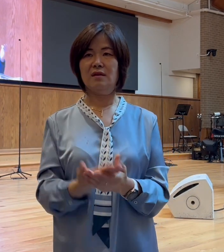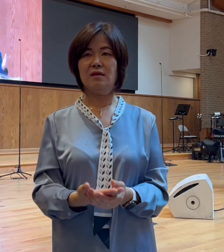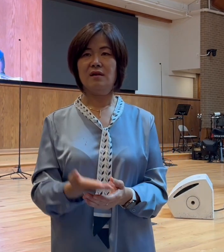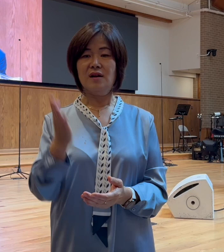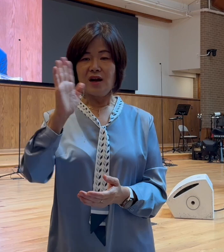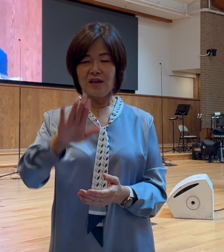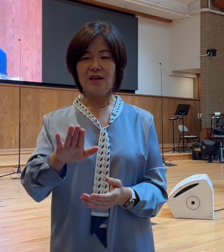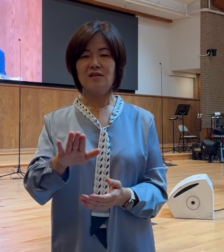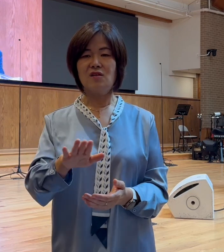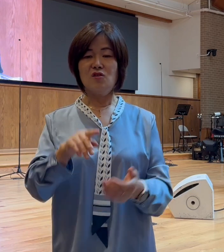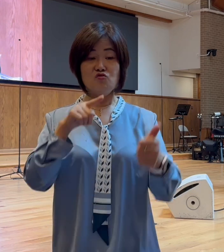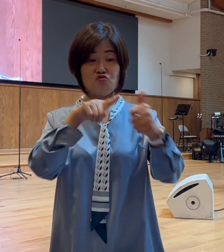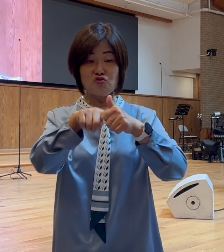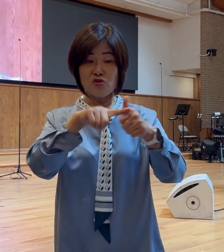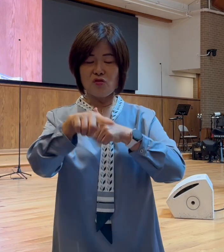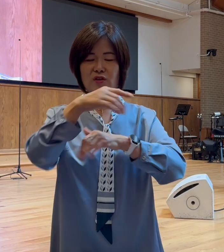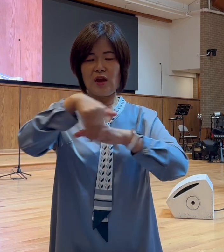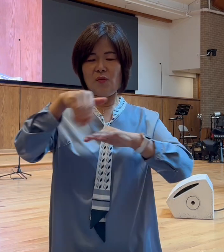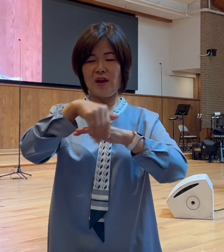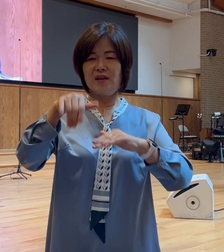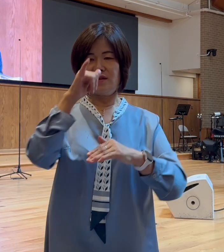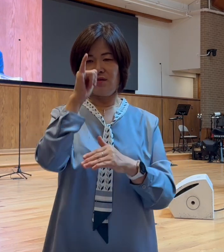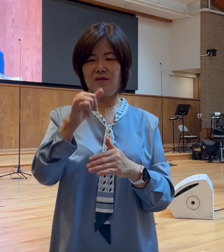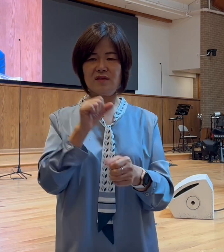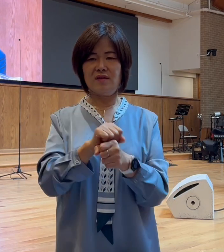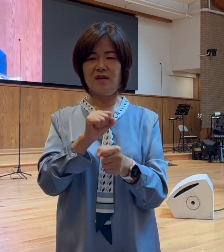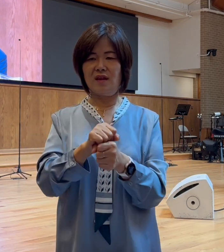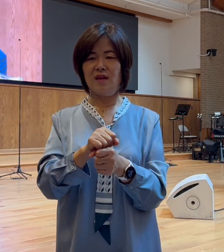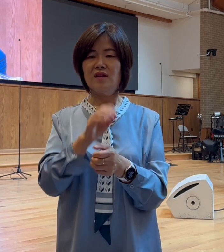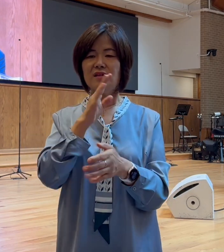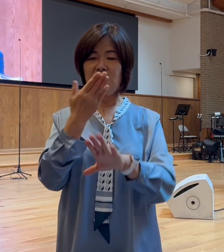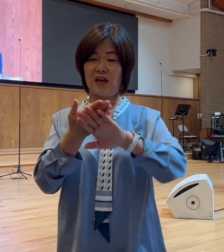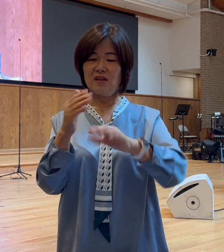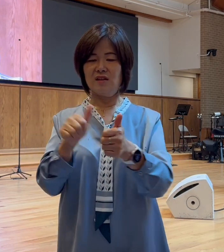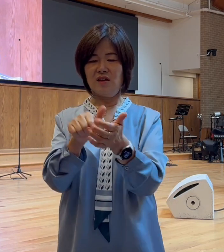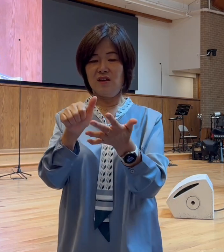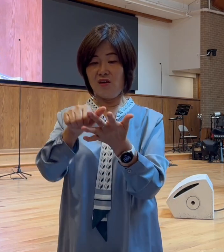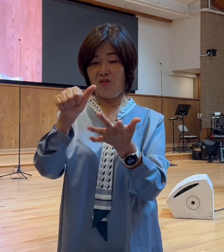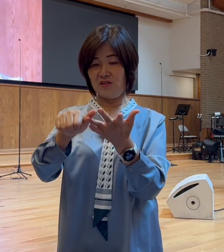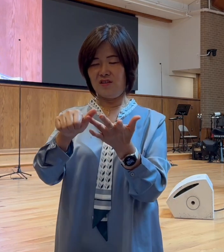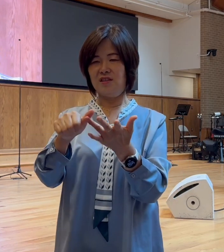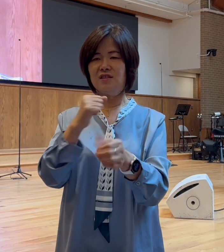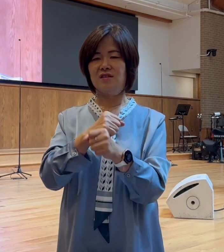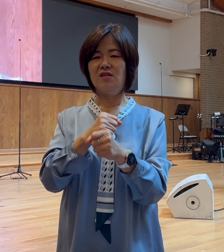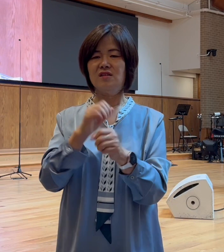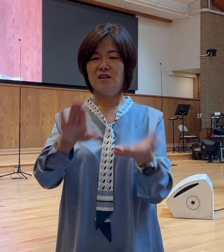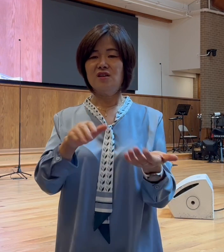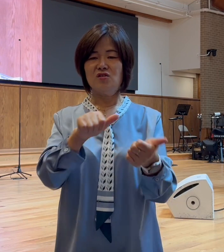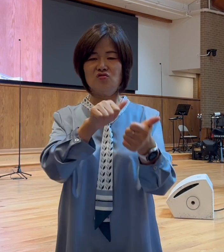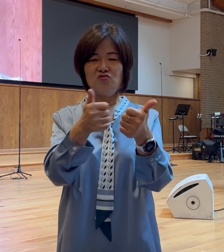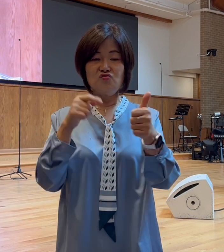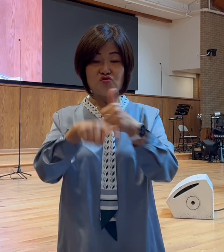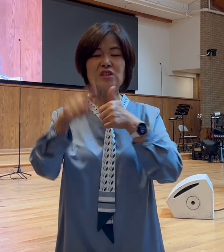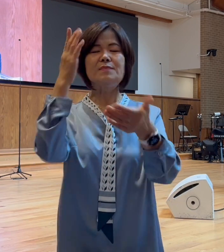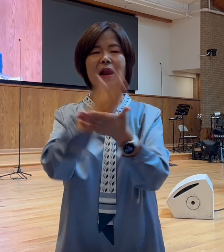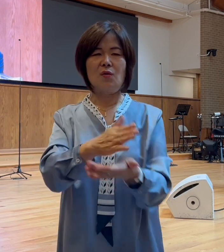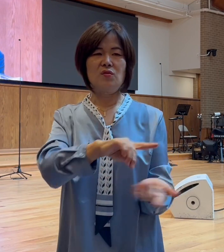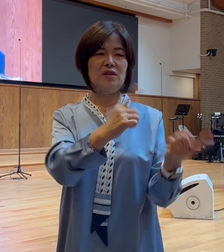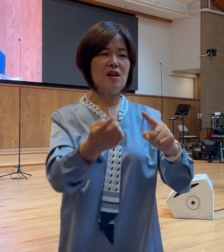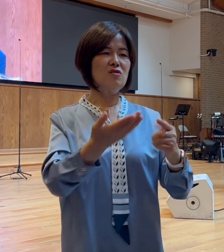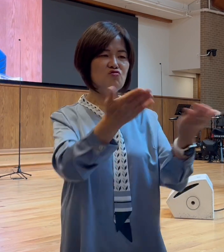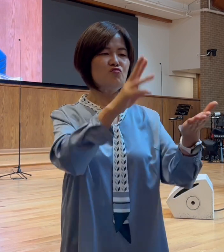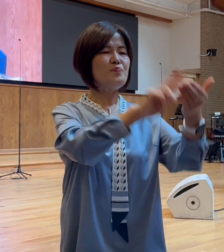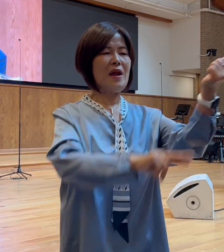그래가지고는 이제 죽이려고 했더니 이제 뭐 루벤과 유다가 나서가지고 죽이지는 않고 이제 팔렸잖아요. 이스마엘